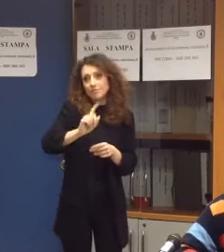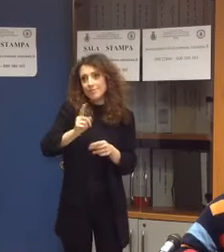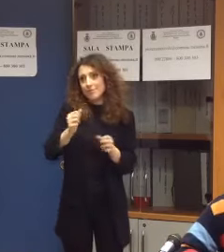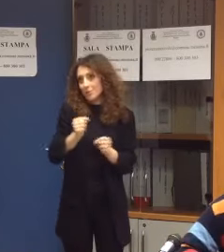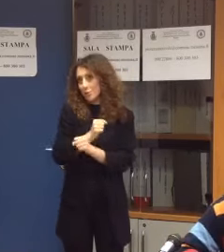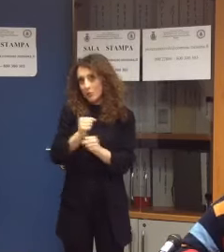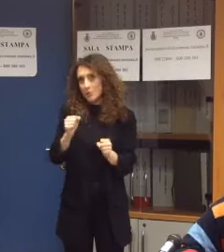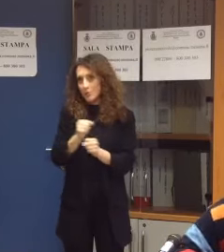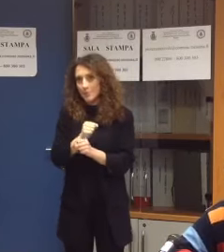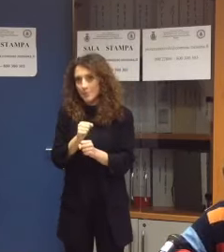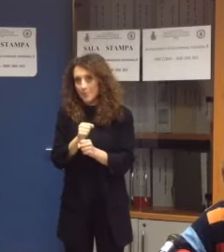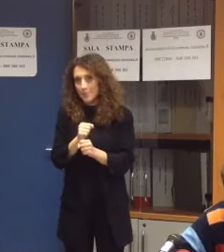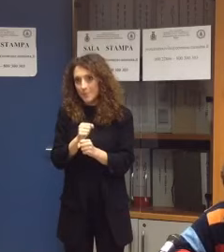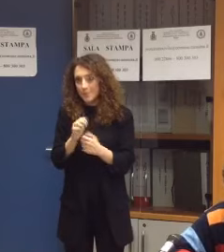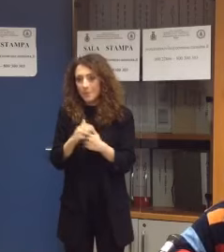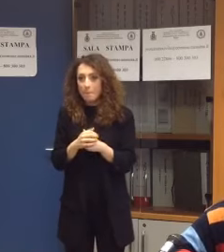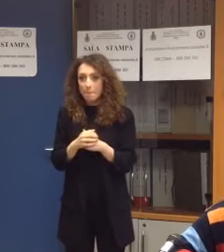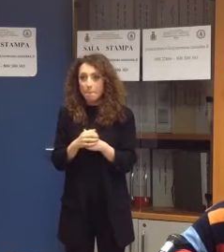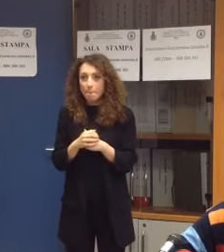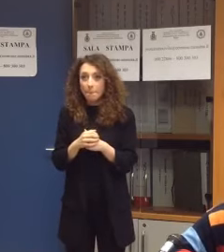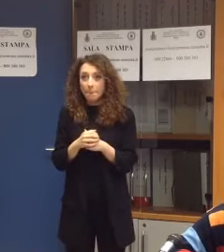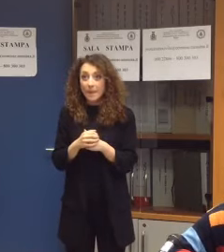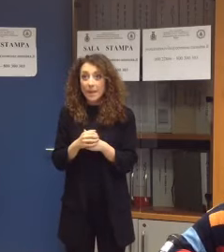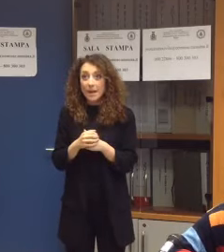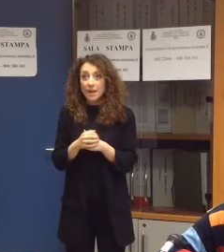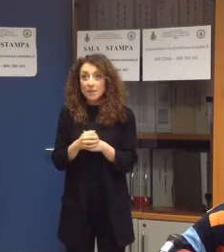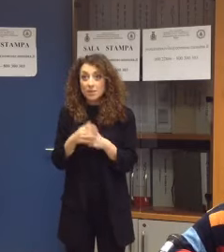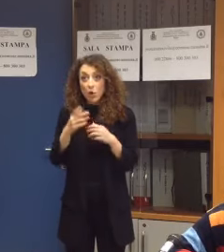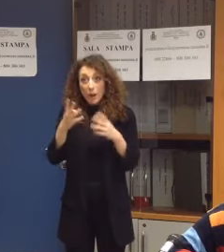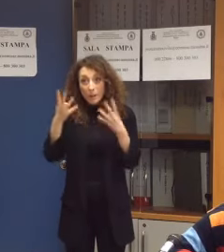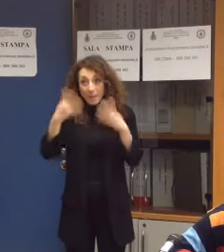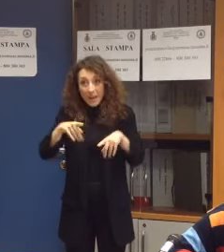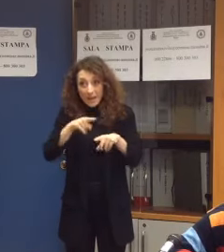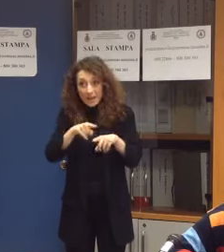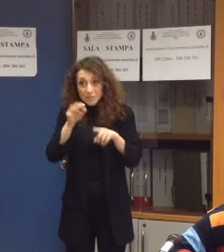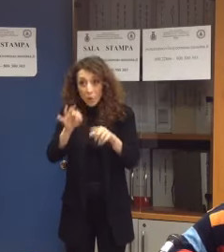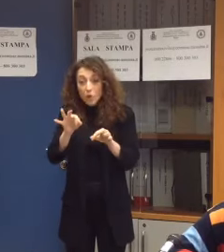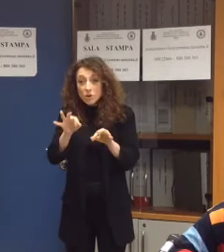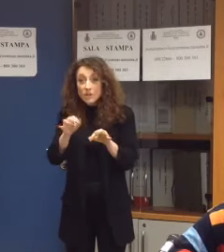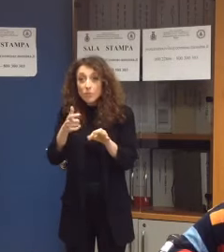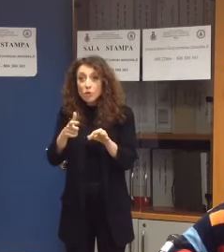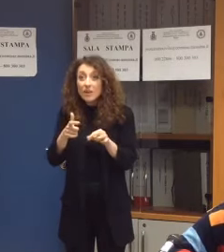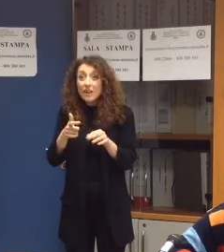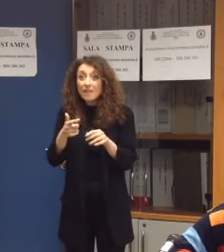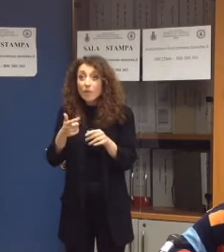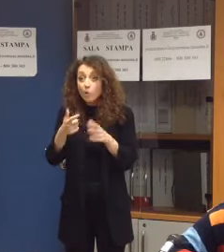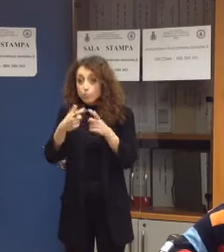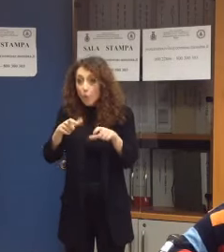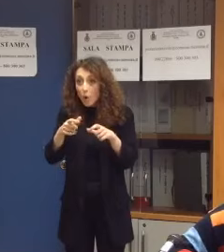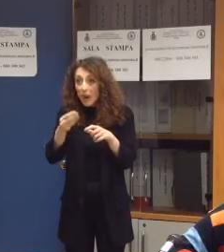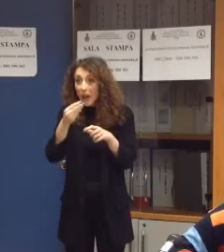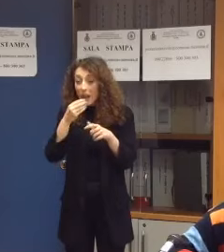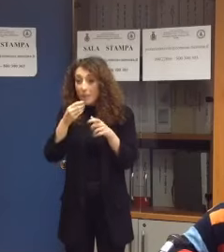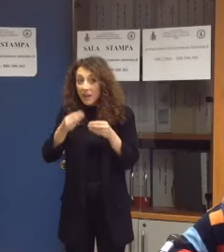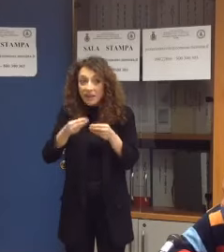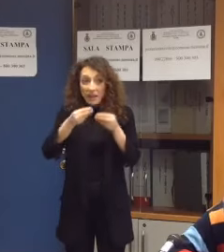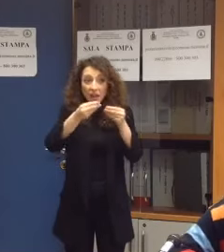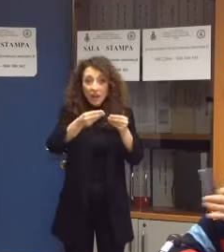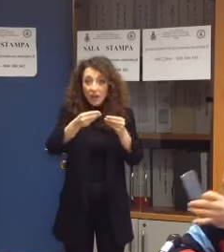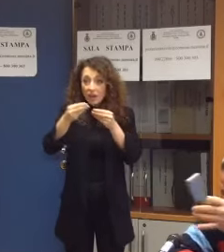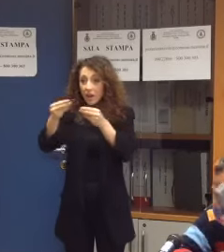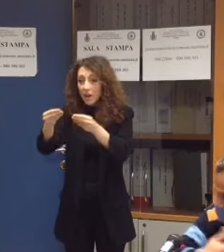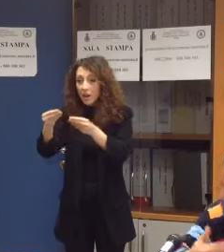perché il traffico illecito dei buoni alimentari noi ovviamente lo abbiamo evitato, abbiamo